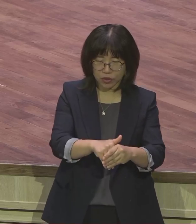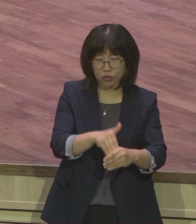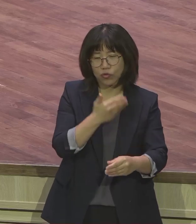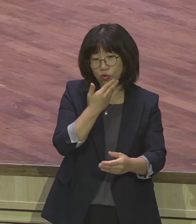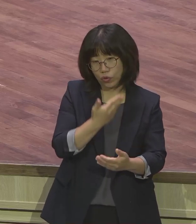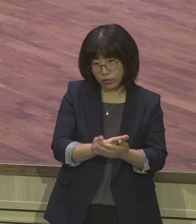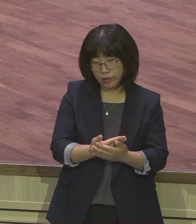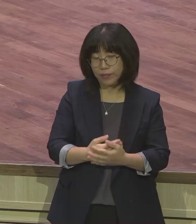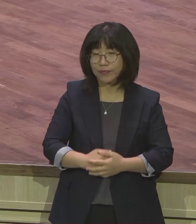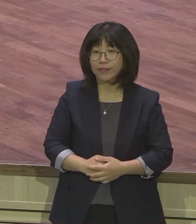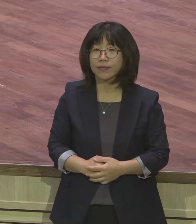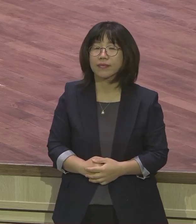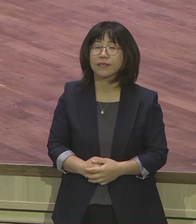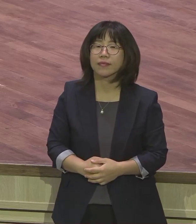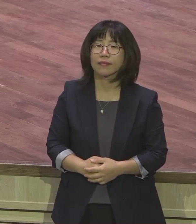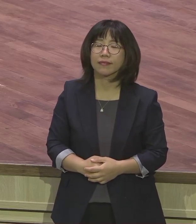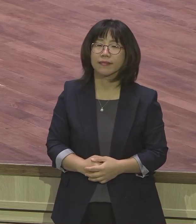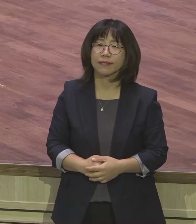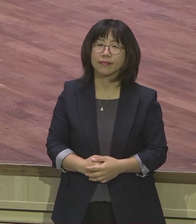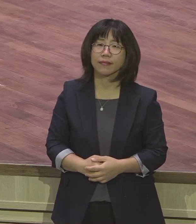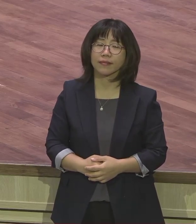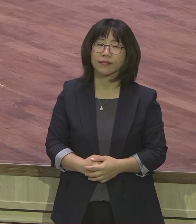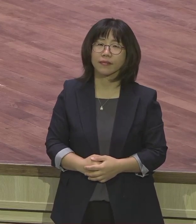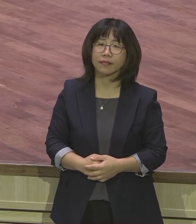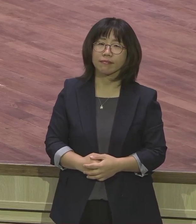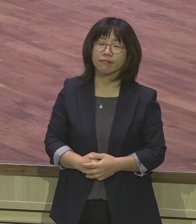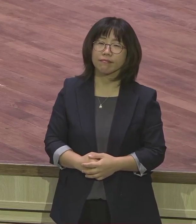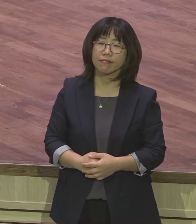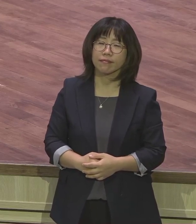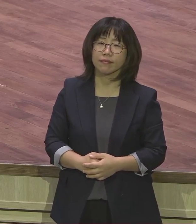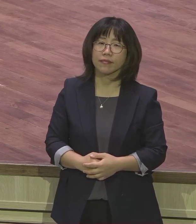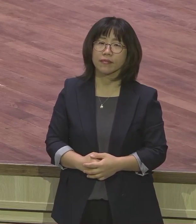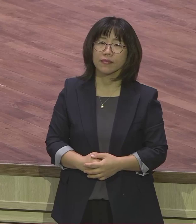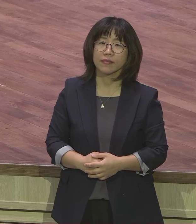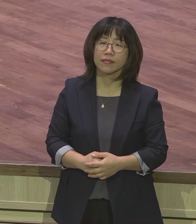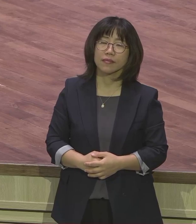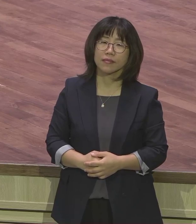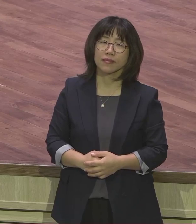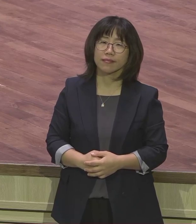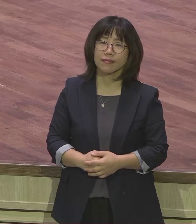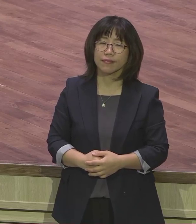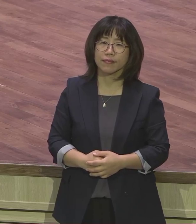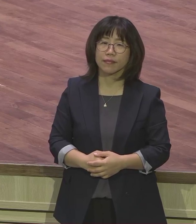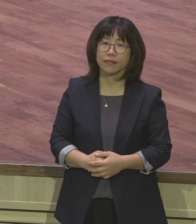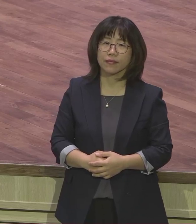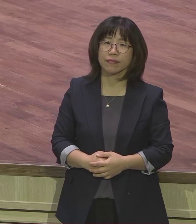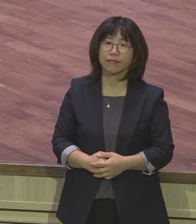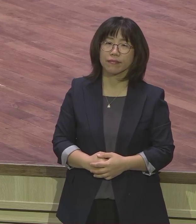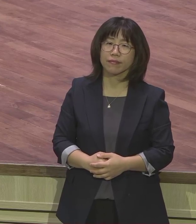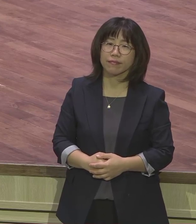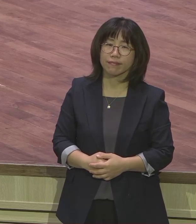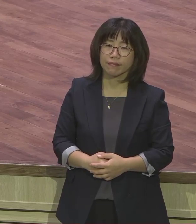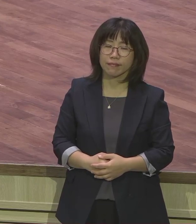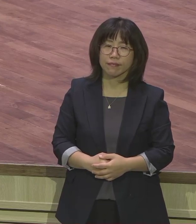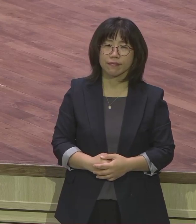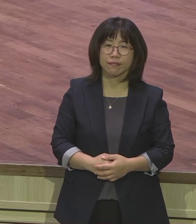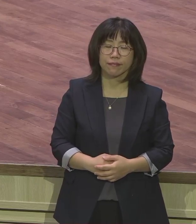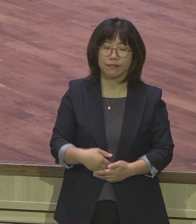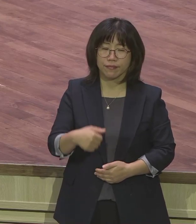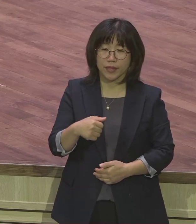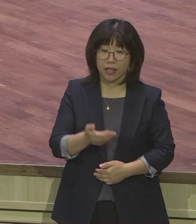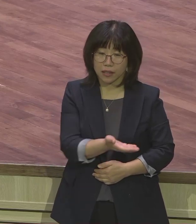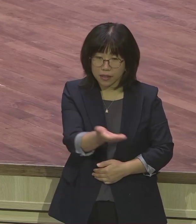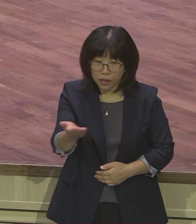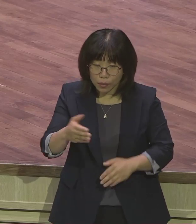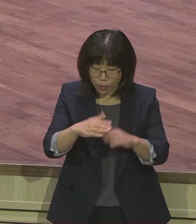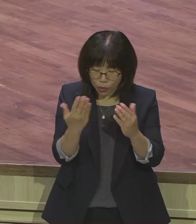그래서 우리 모든 성도들이 자녀들에게 언약